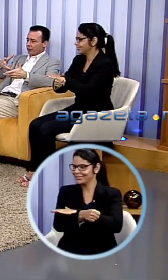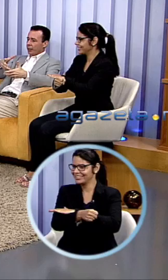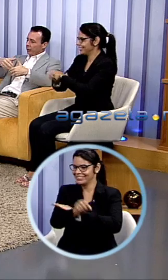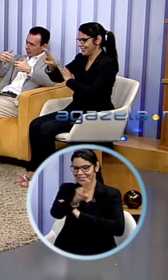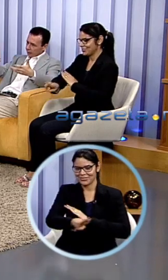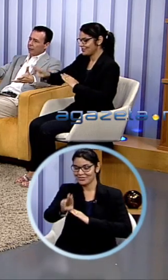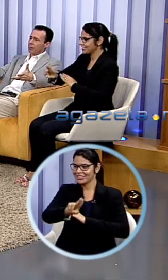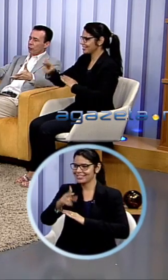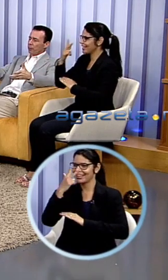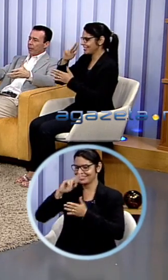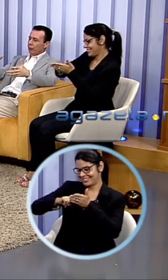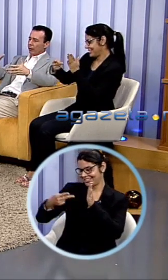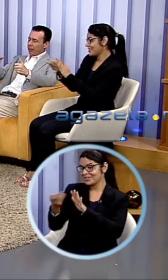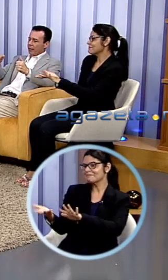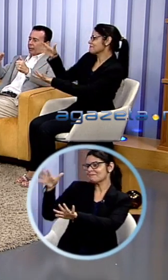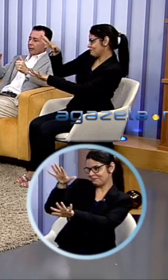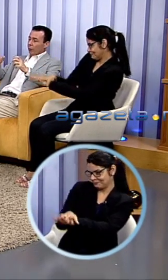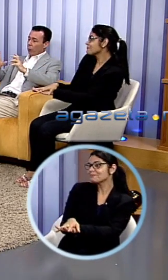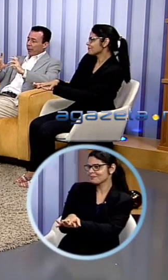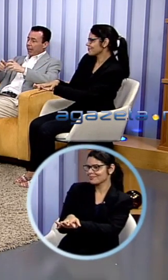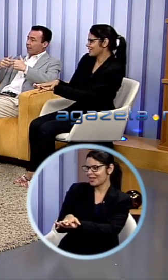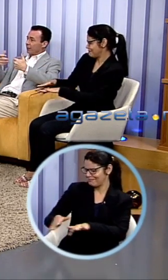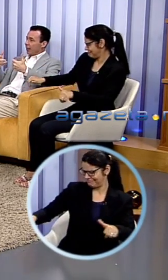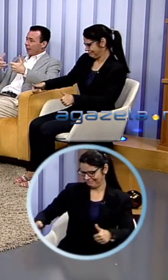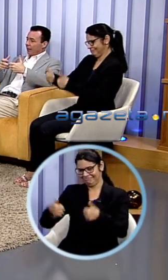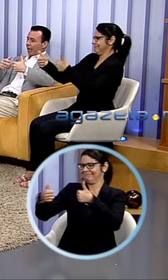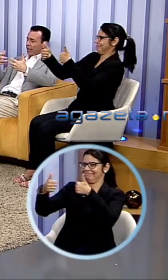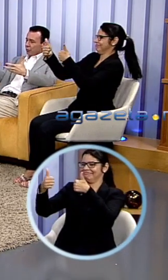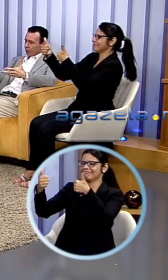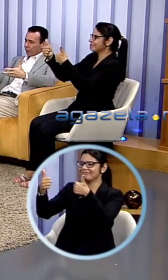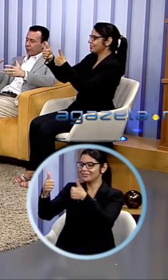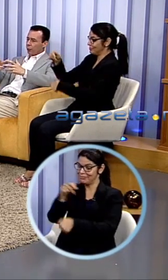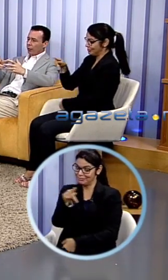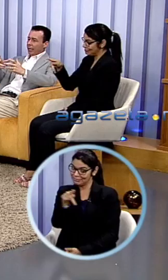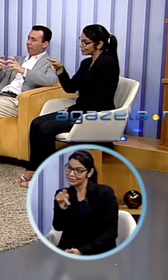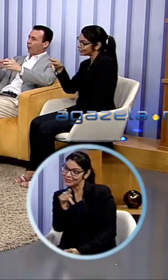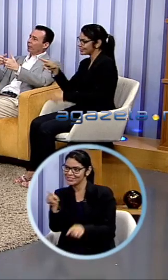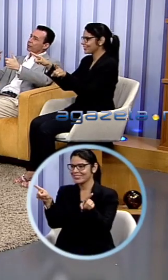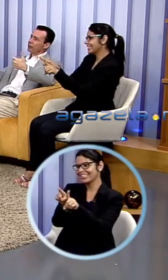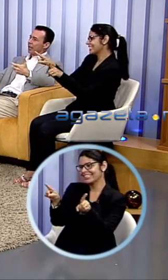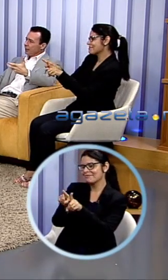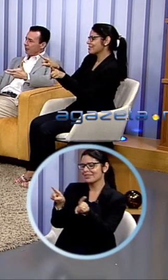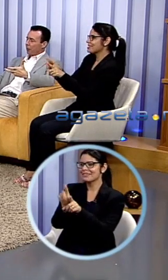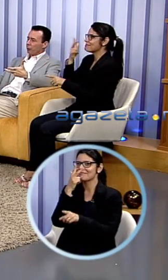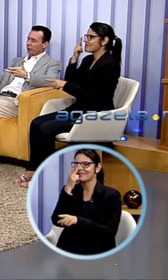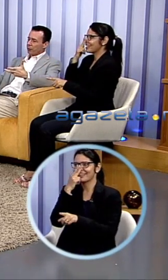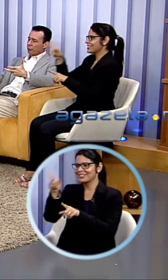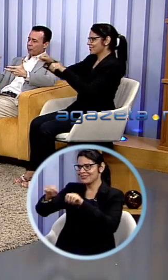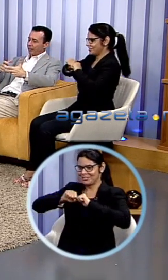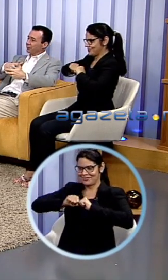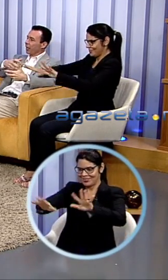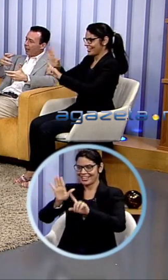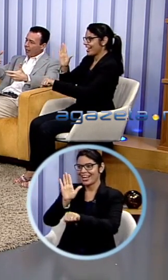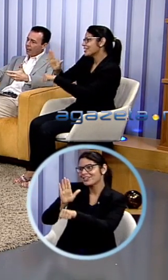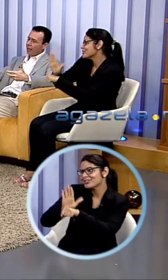professores que tem o seu mérito também então como é que é ser além de um professor a porta de saída para muitas pessoas